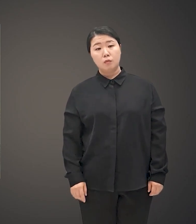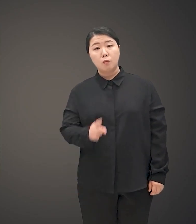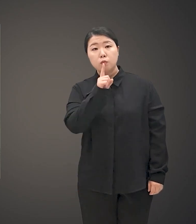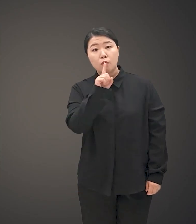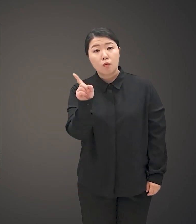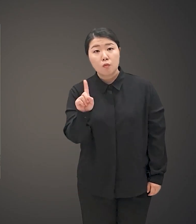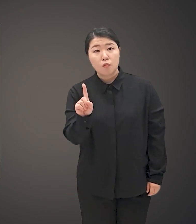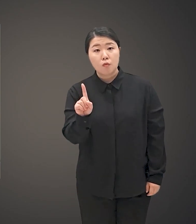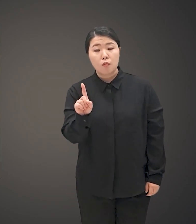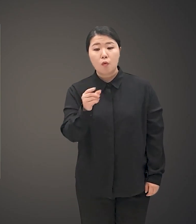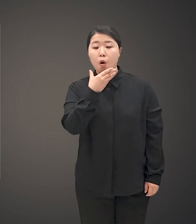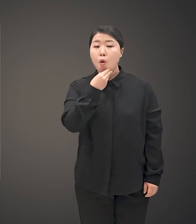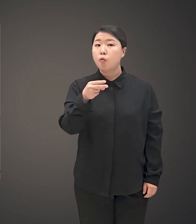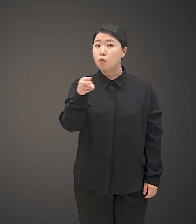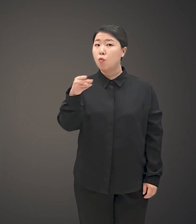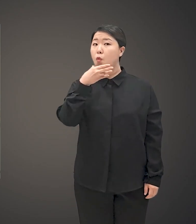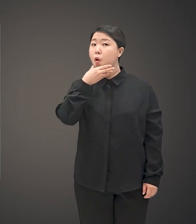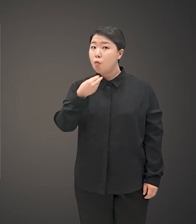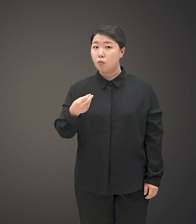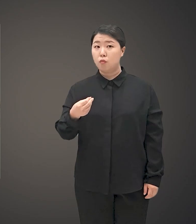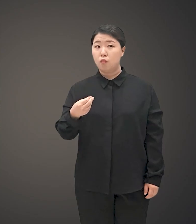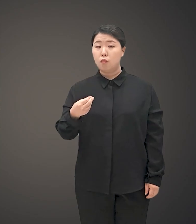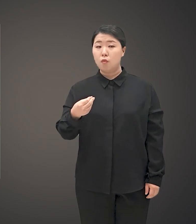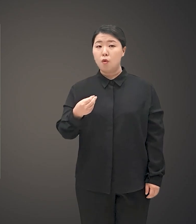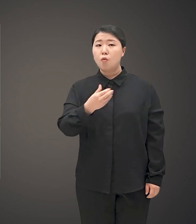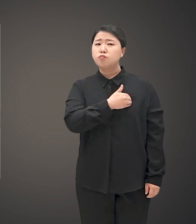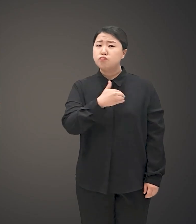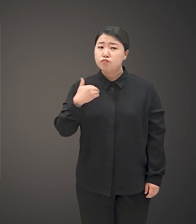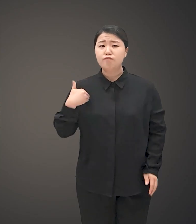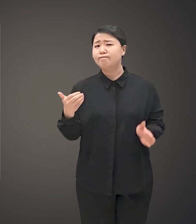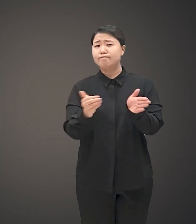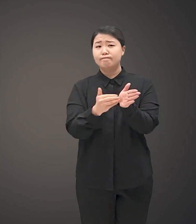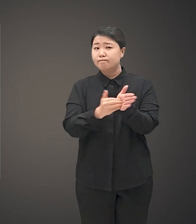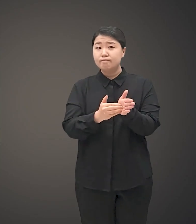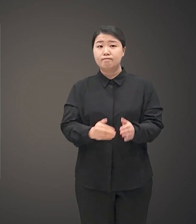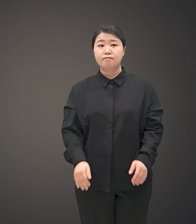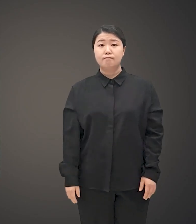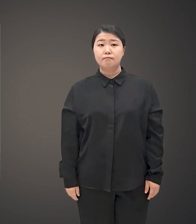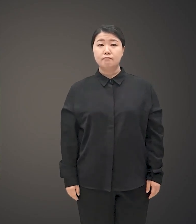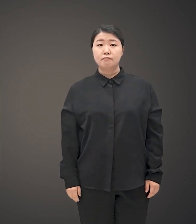정말이지 이해가 안 되네. 행복이 행복이지 무슨 문제라고.